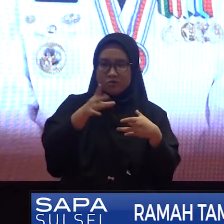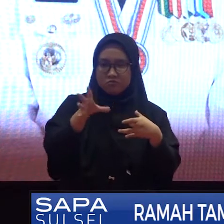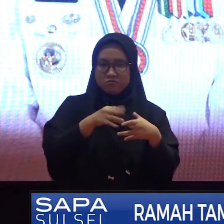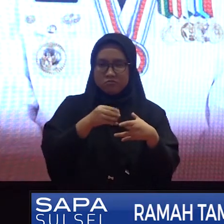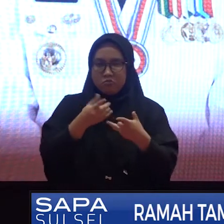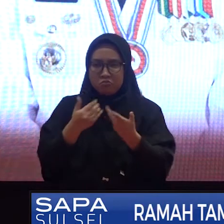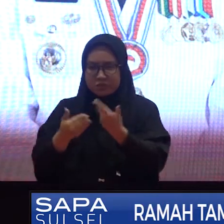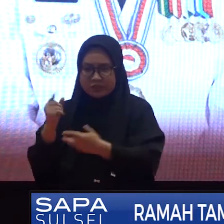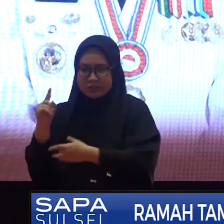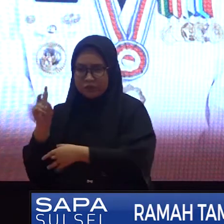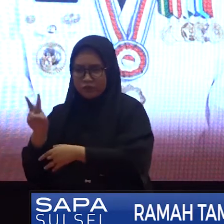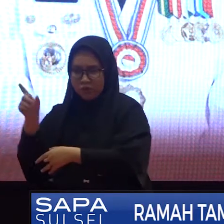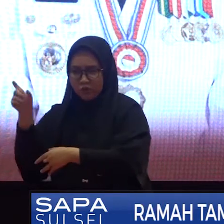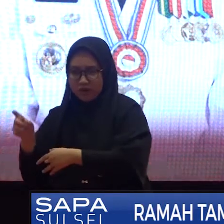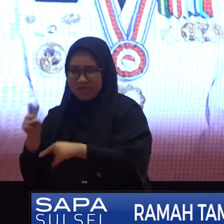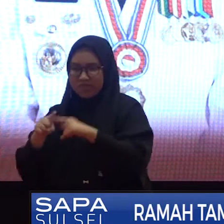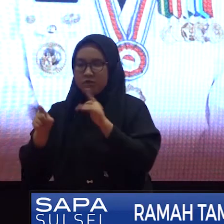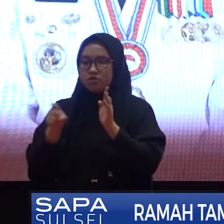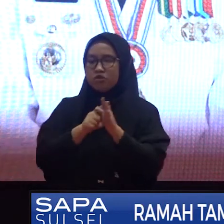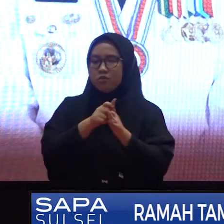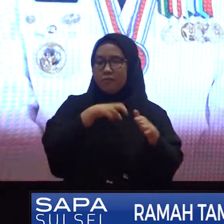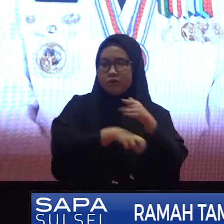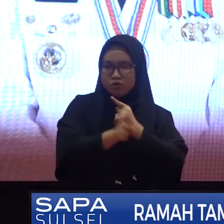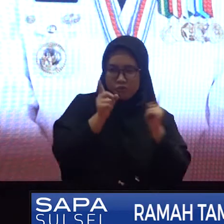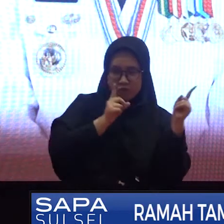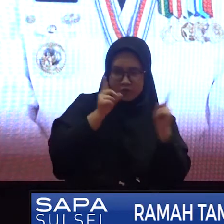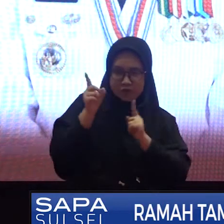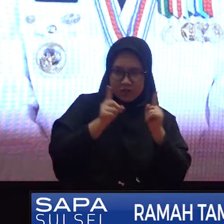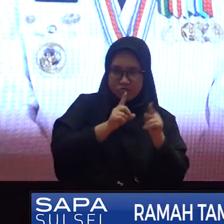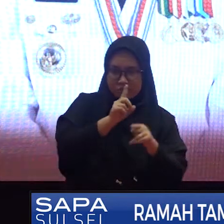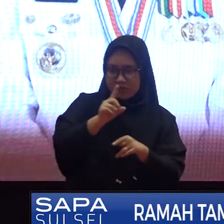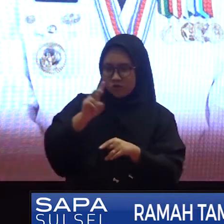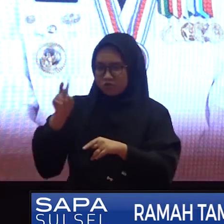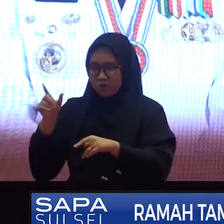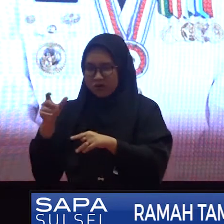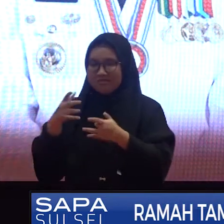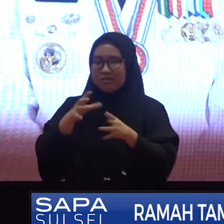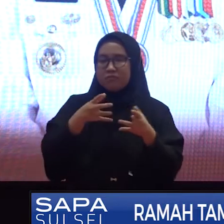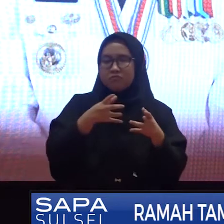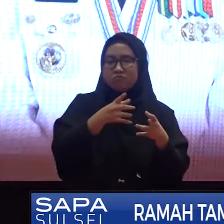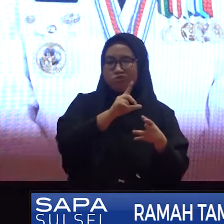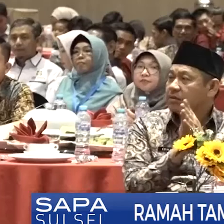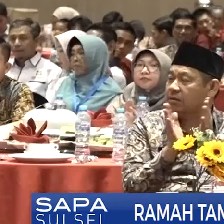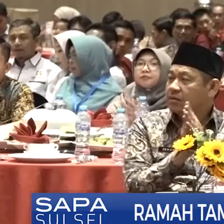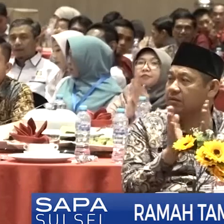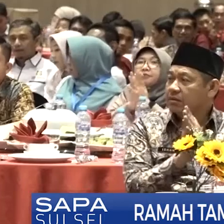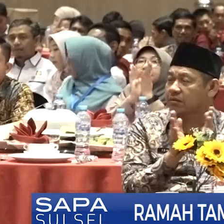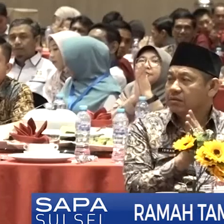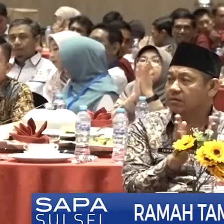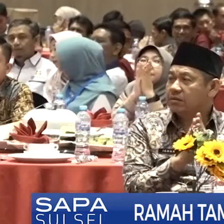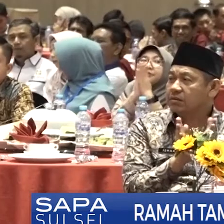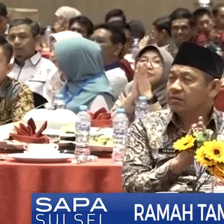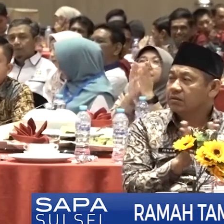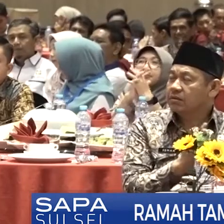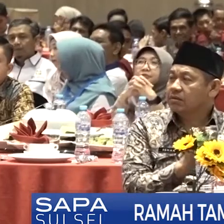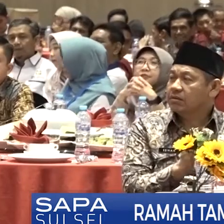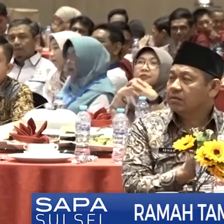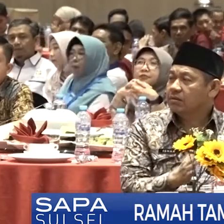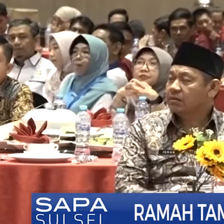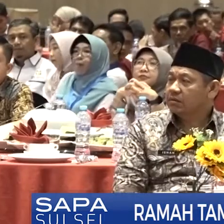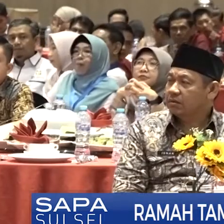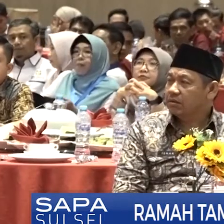orang tapi kalau saya masuk politik bukan satu dua orang tapi satu du juta orang saya bisa bantu selamat